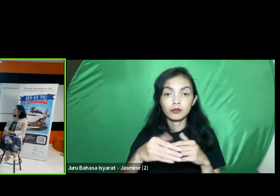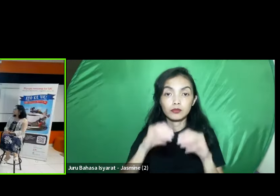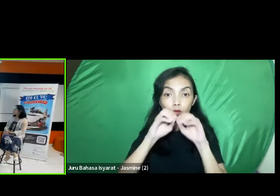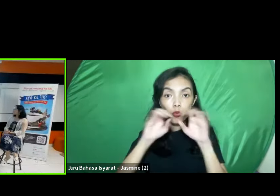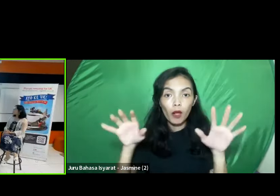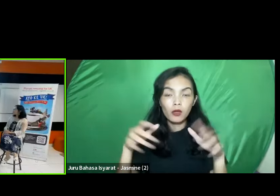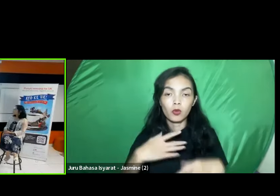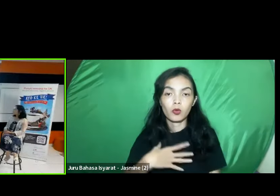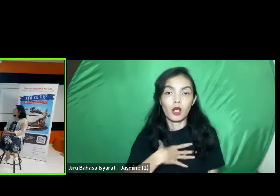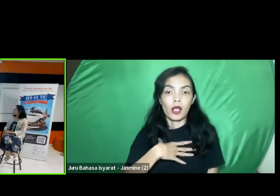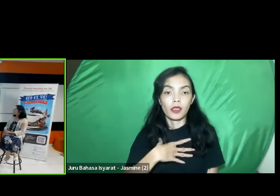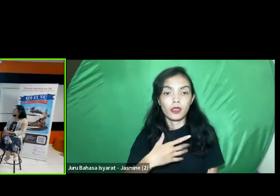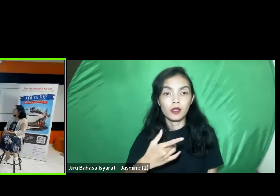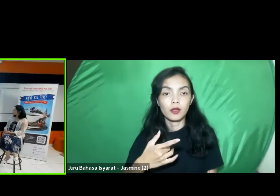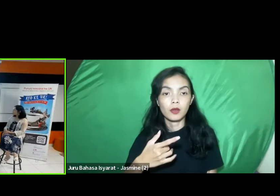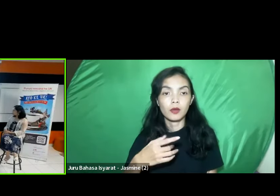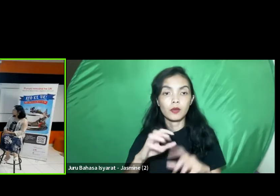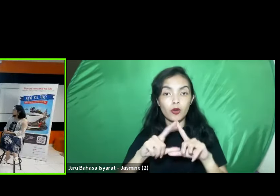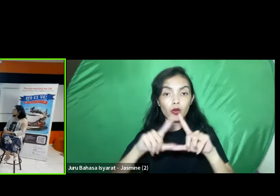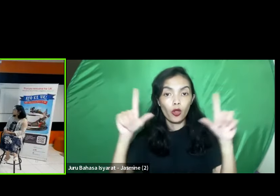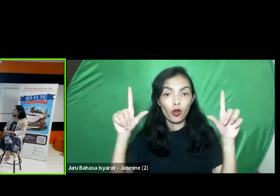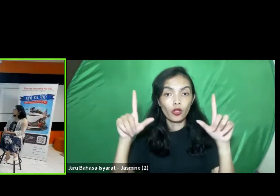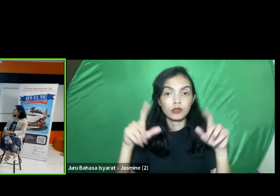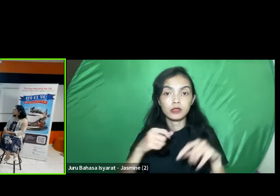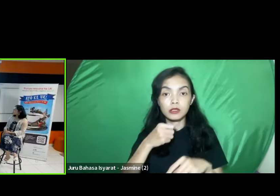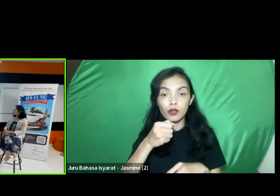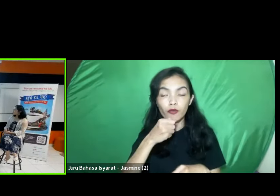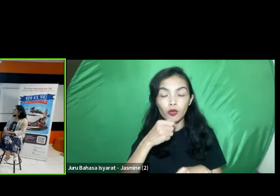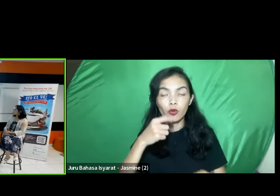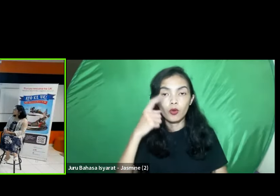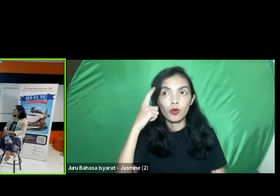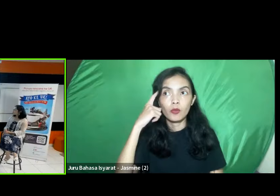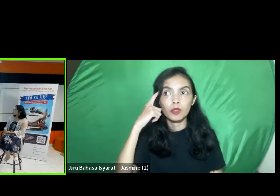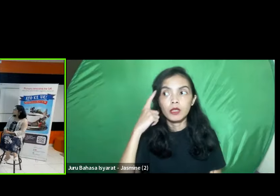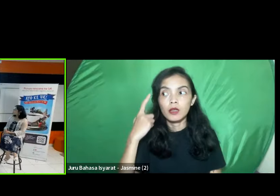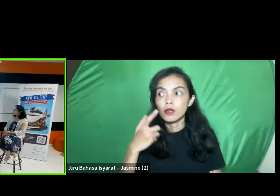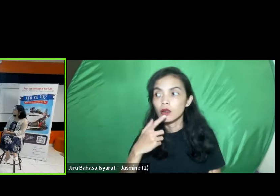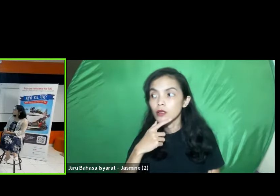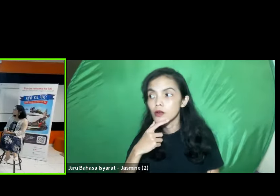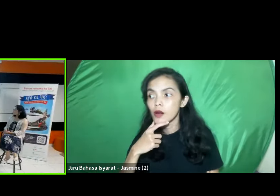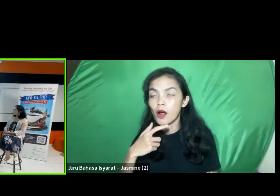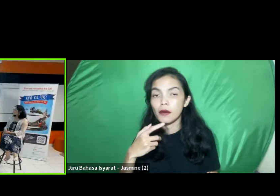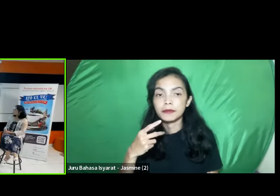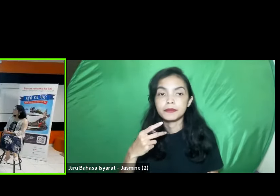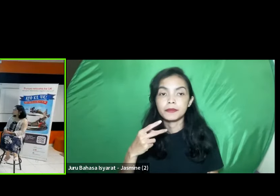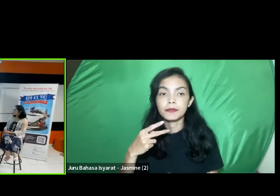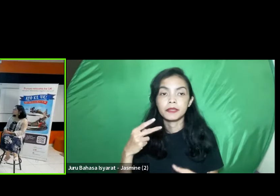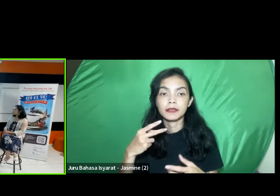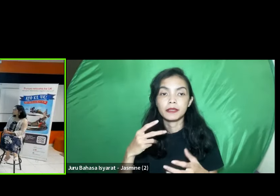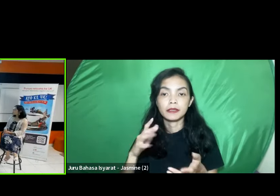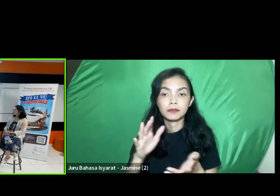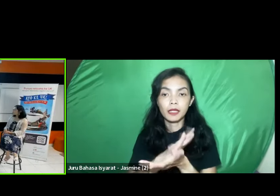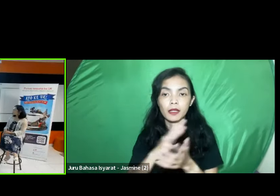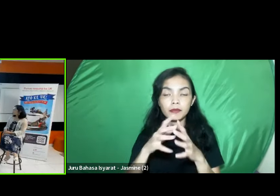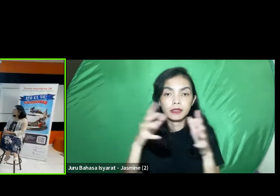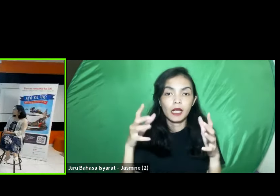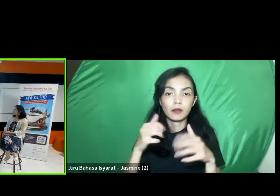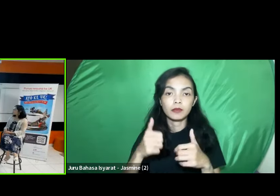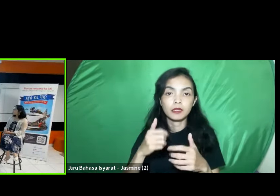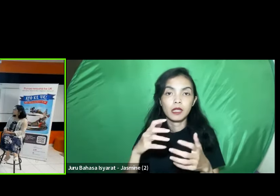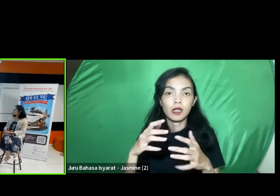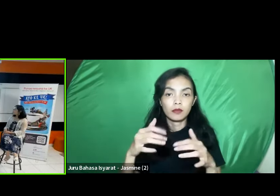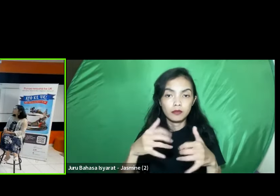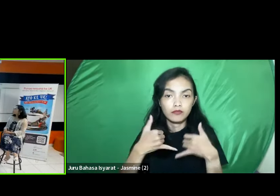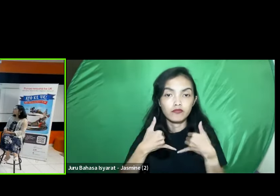Terus waktu gu udah dinyatakan lolos ke interview ya gu udah mikir ini kayak chanceu lebih gede nih buat dapatening Jadi dari situ baru